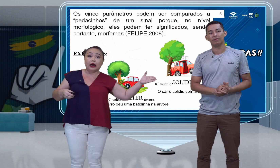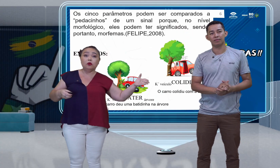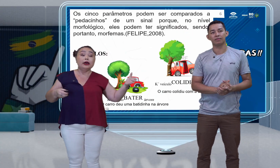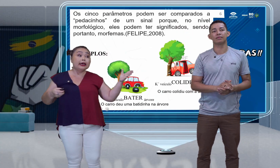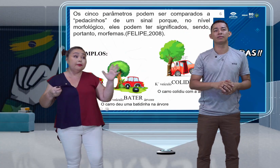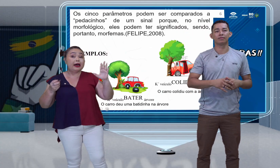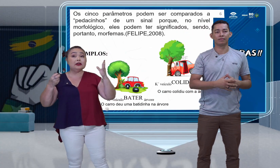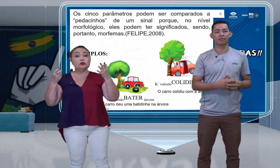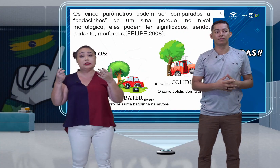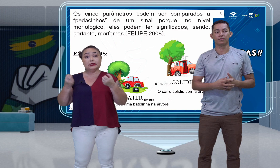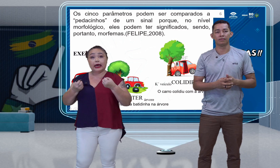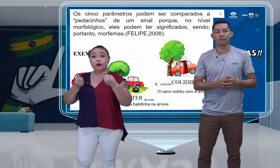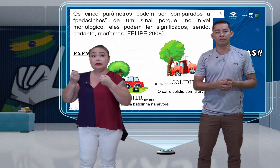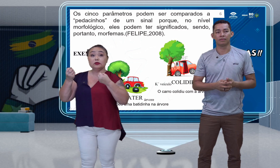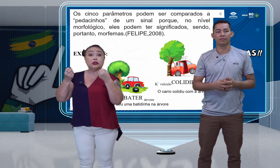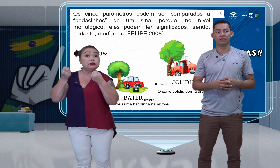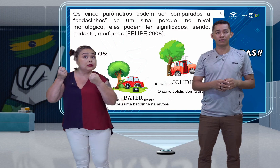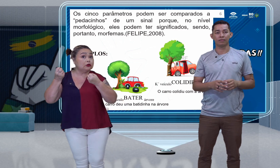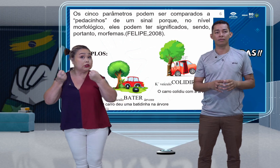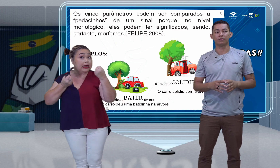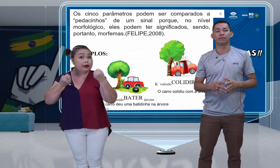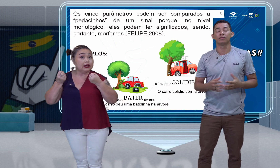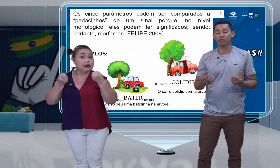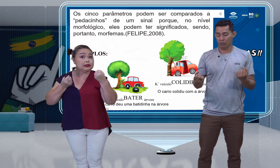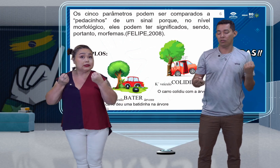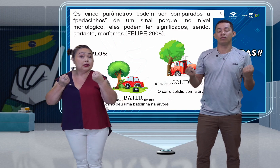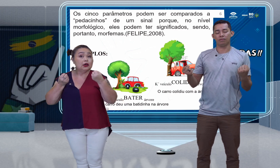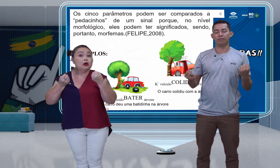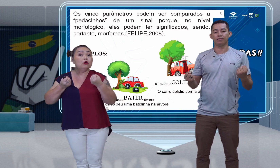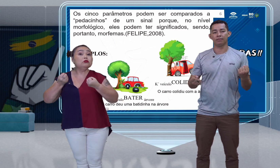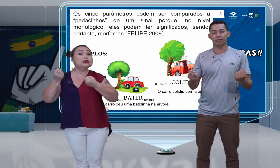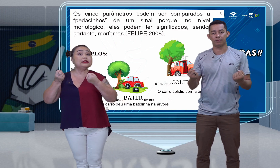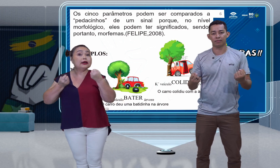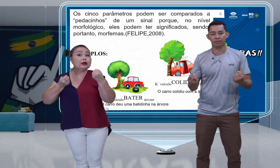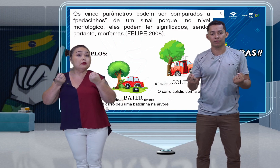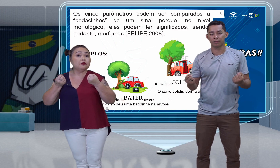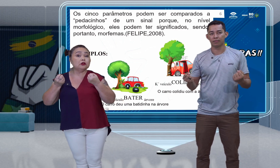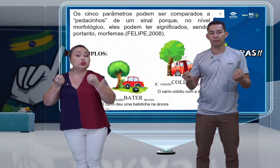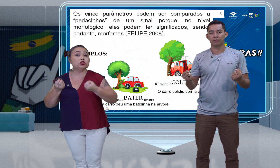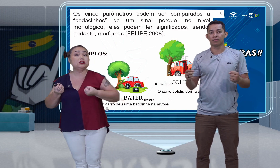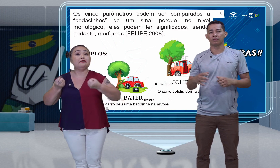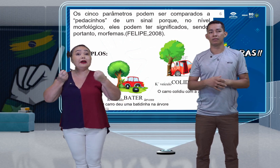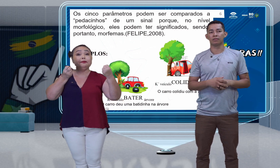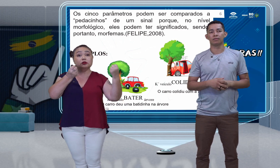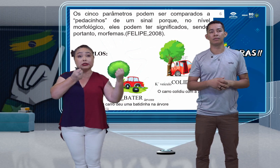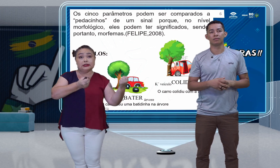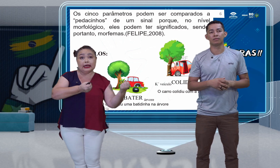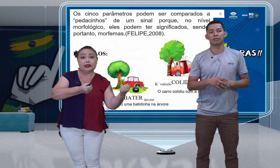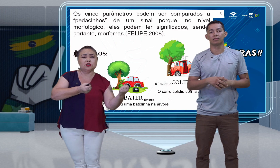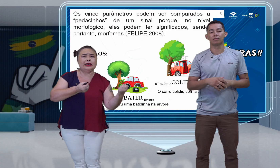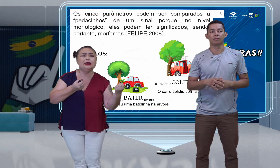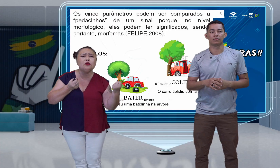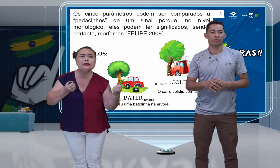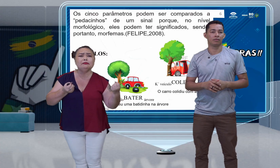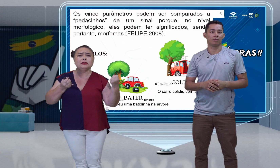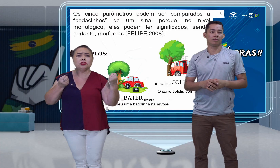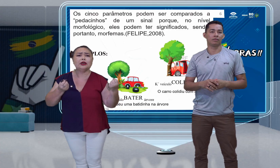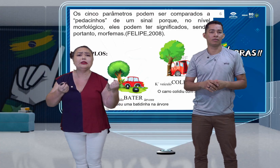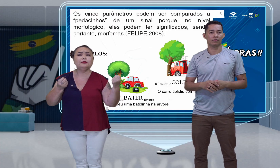gradual. Repare que o sinal, só o sinal de carro é esse. Quando ele sai da morfologia, vai para o sintático, ai, que coisa mais chata,